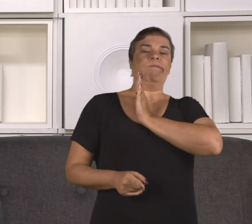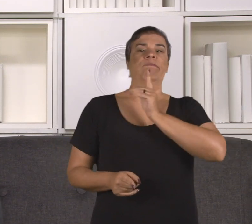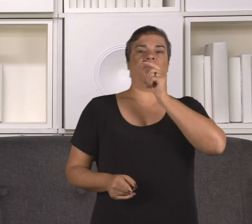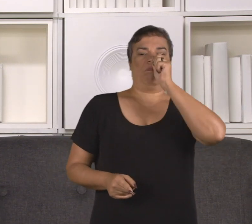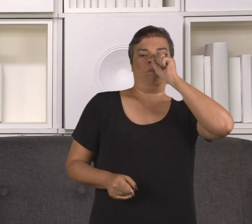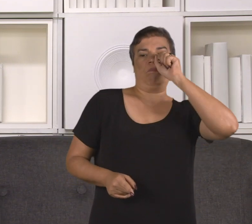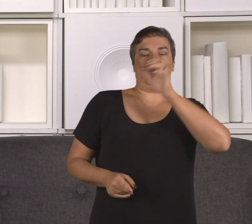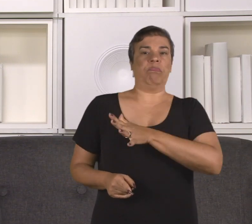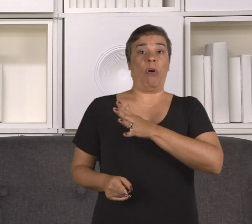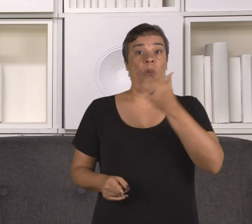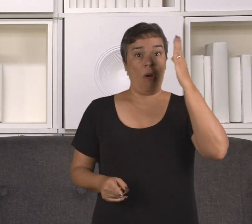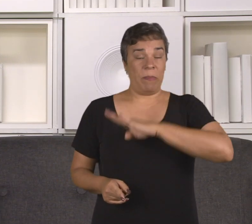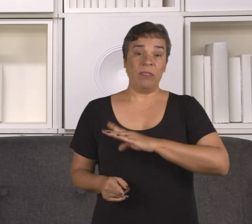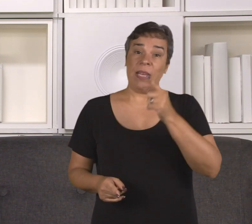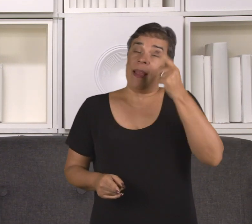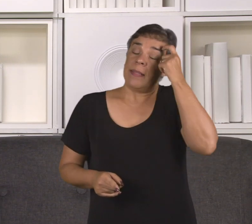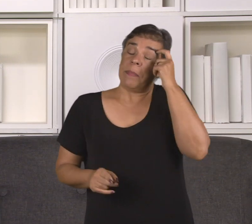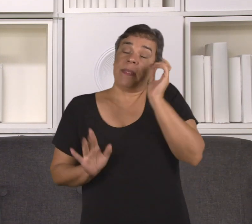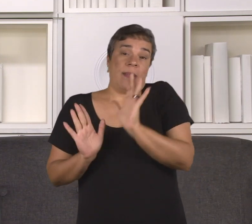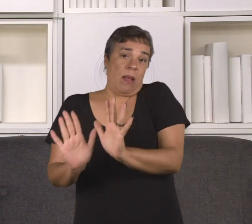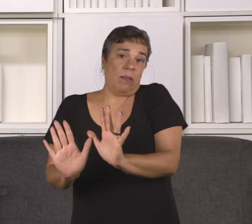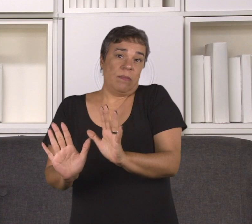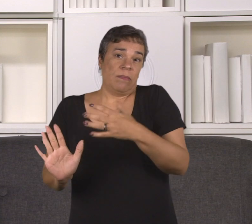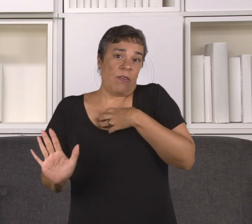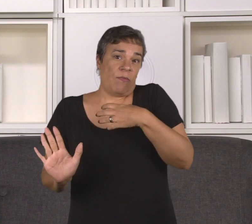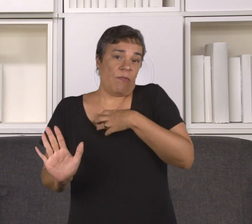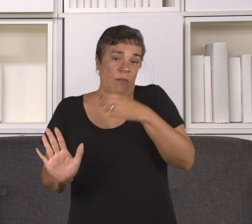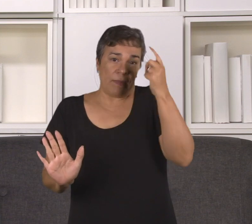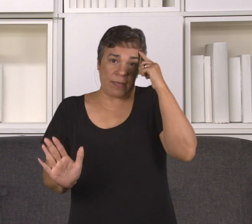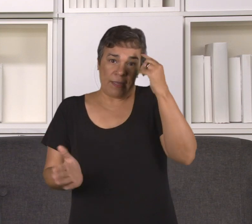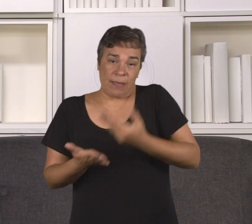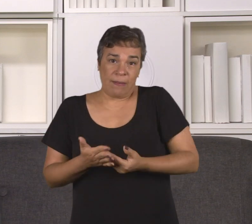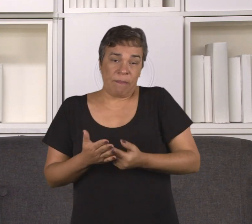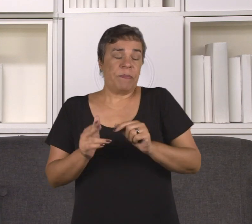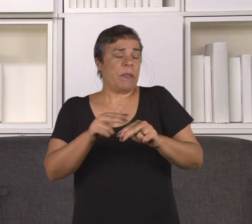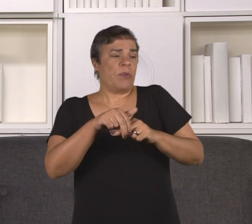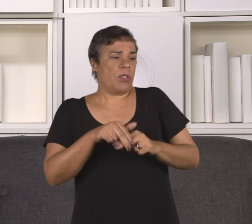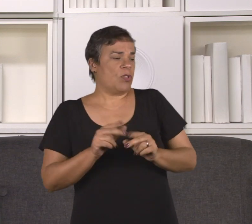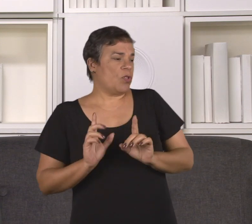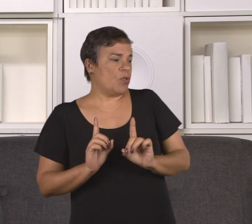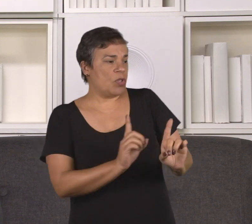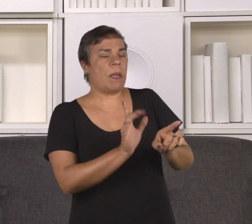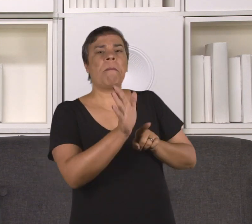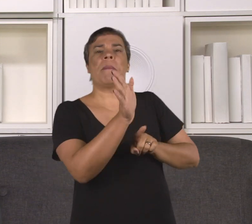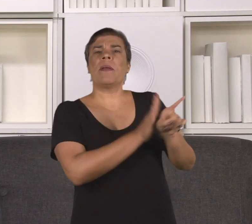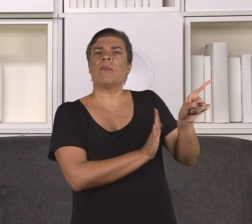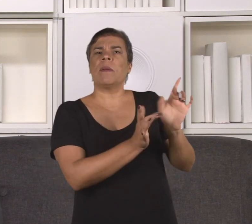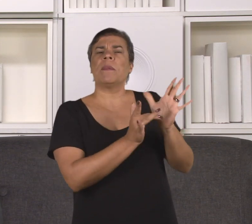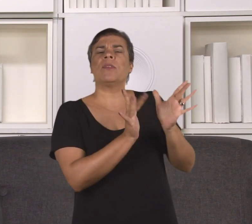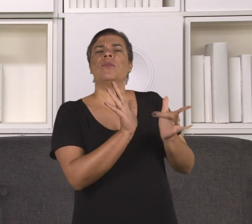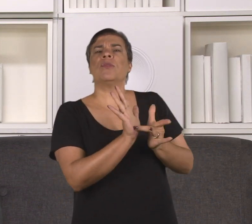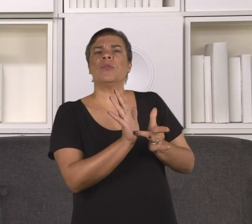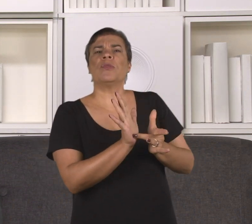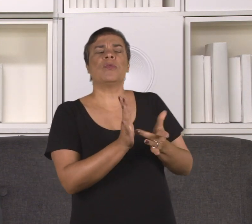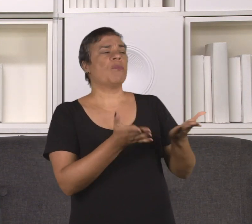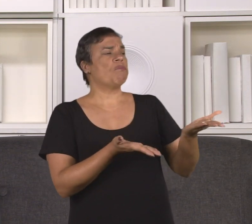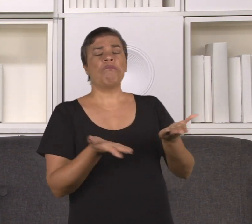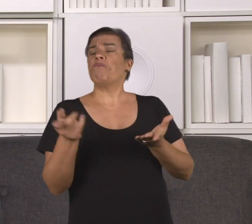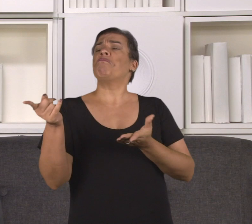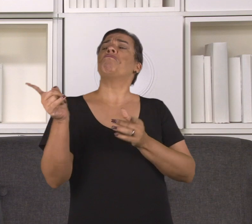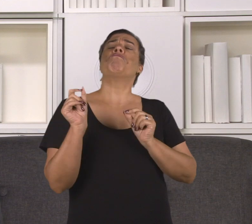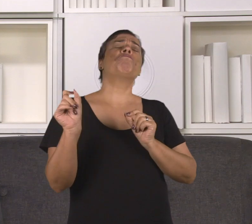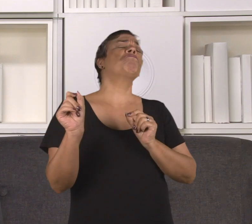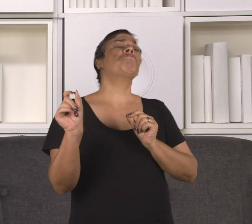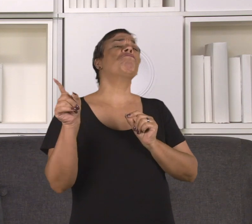foi amaldiçoado por Deus, era o que eles pensavam. Por isso que os discípulos perguntam para Jesus a respeito desse cego de nascença: